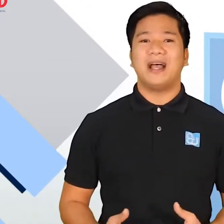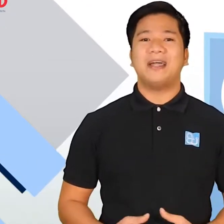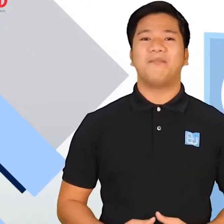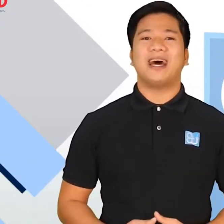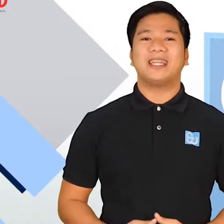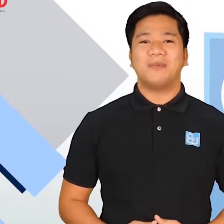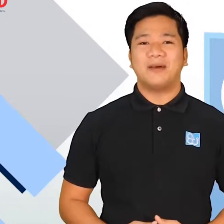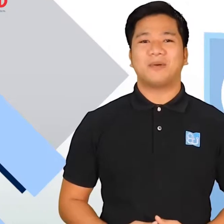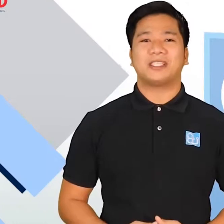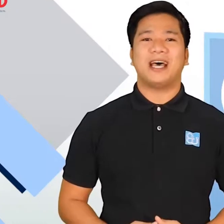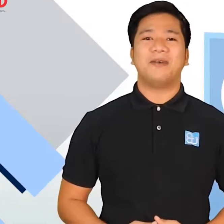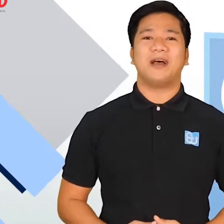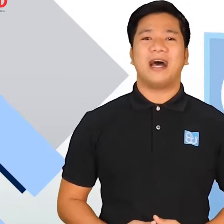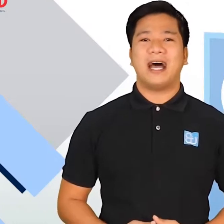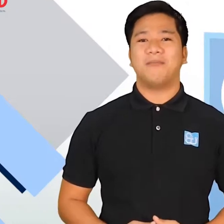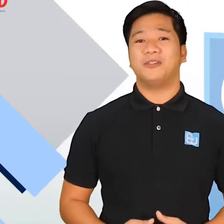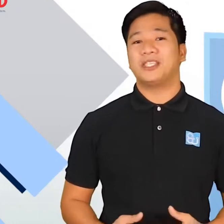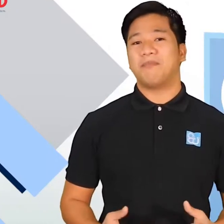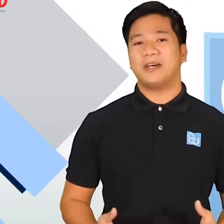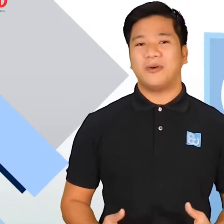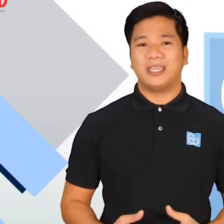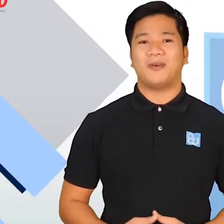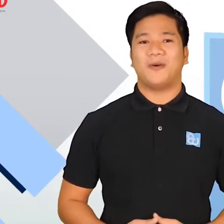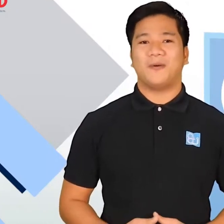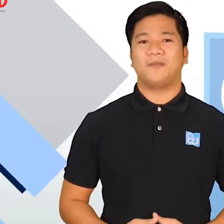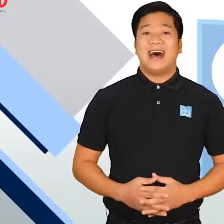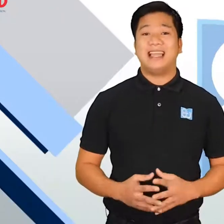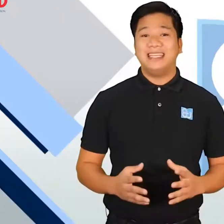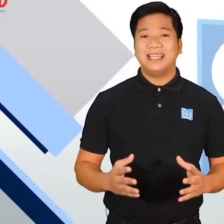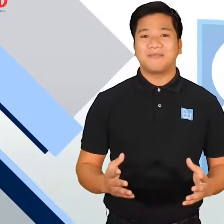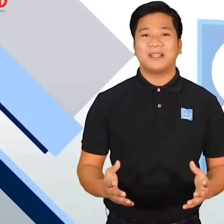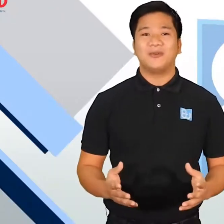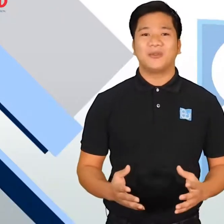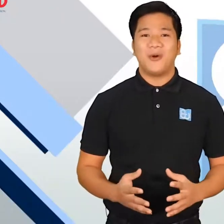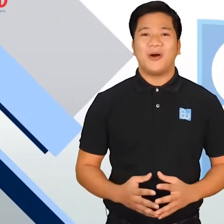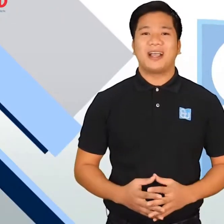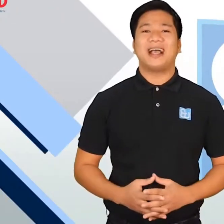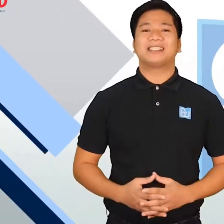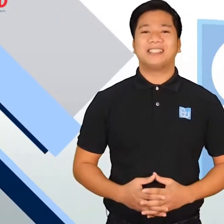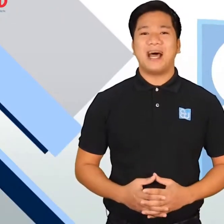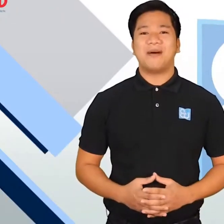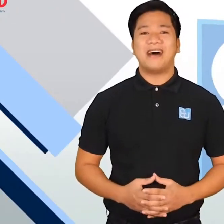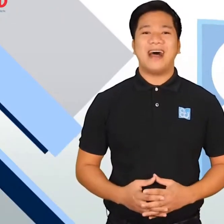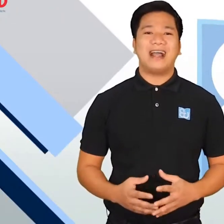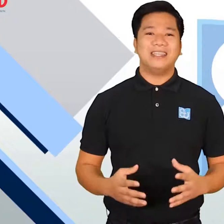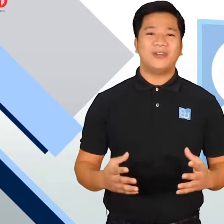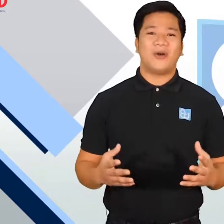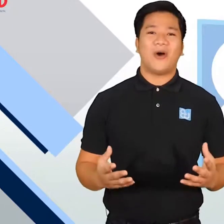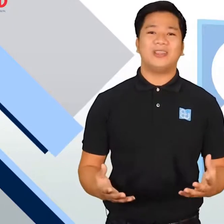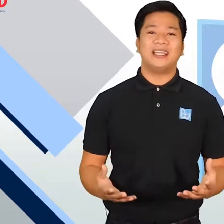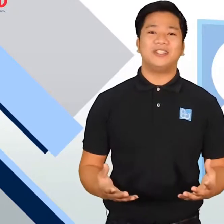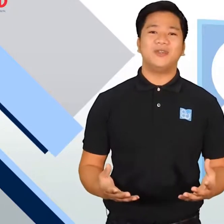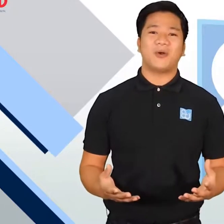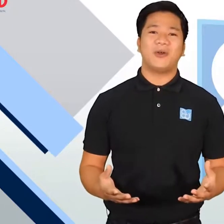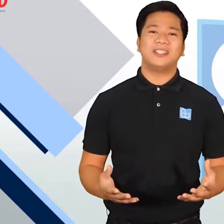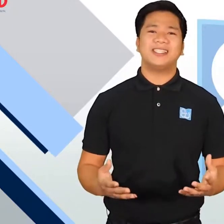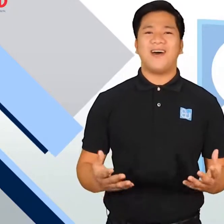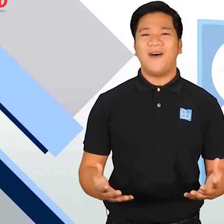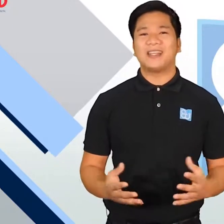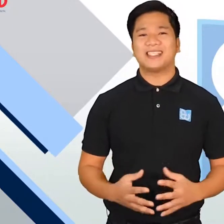magtutulungan para malampasan ang mga hamon sa panahong ito. Halina't matuto kasama ang inyong online tutor sa oras